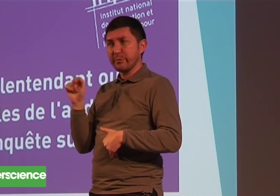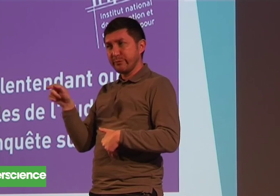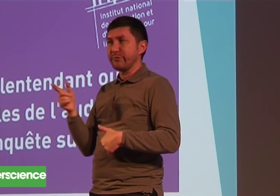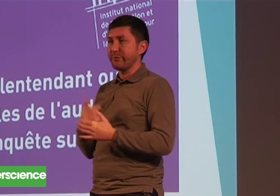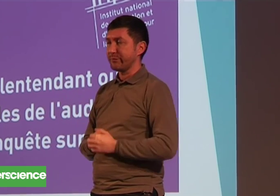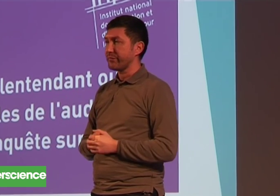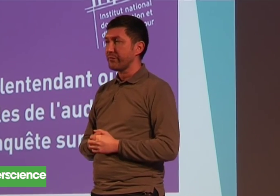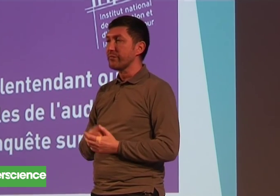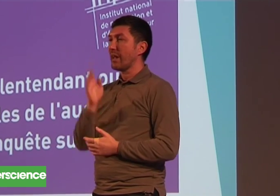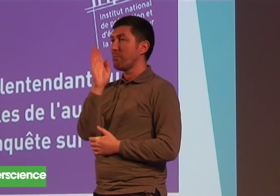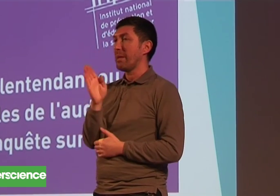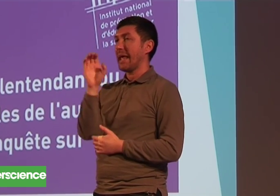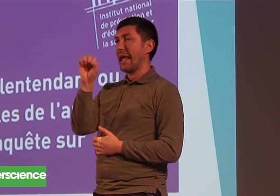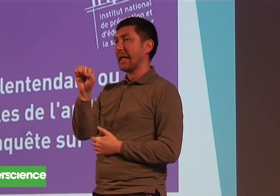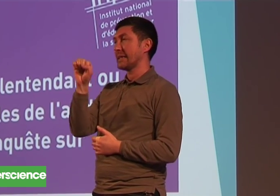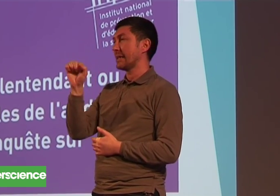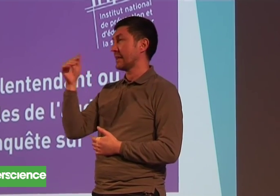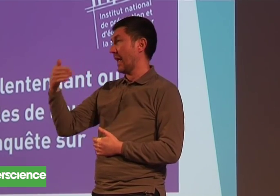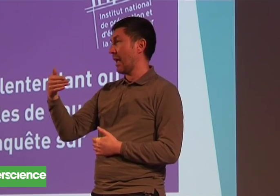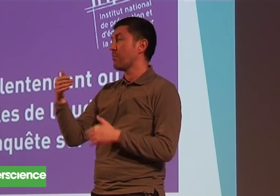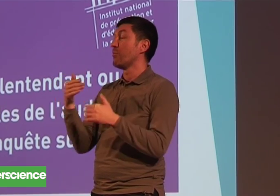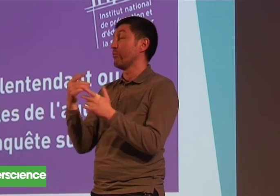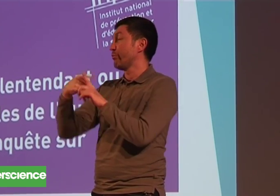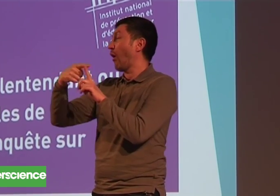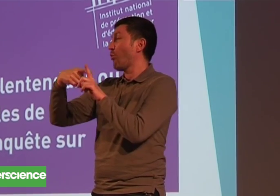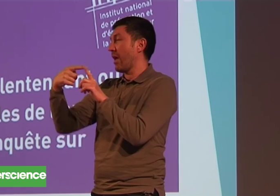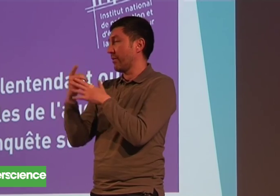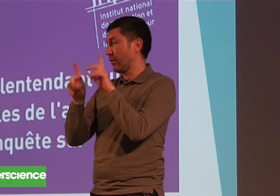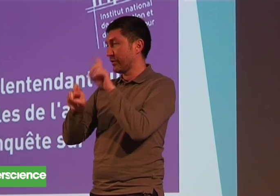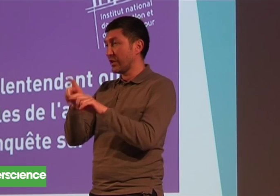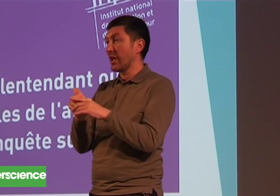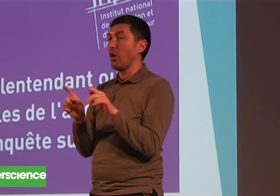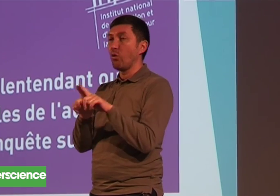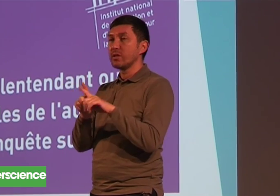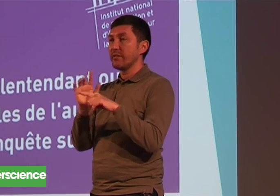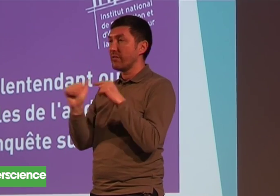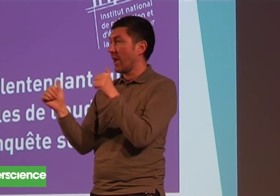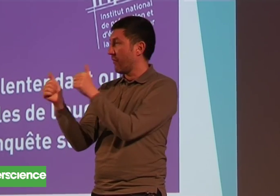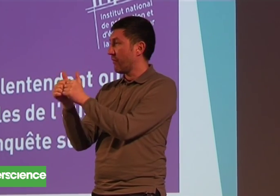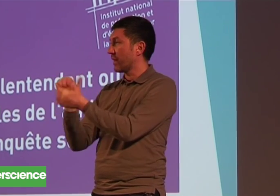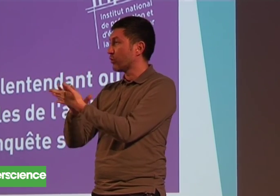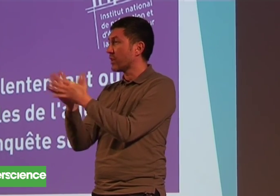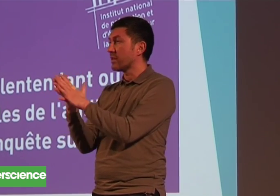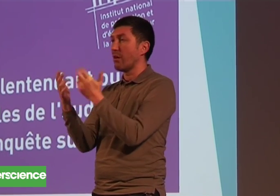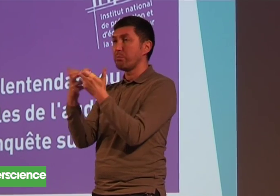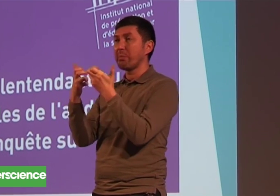le BSSM a aussi été élaboré en collaboration avec des associations comme la FNSF,